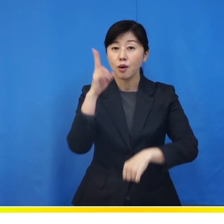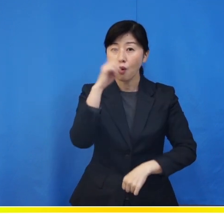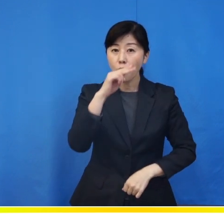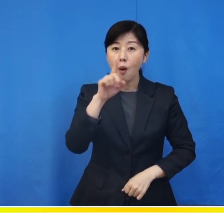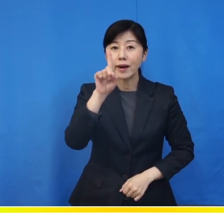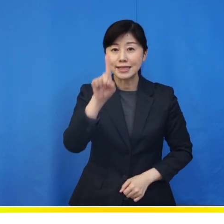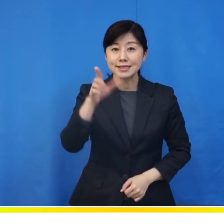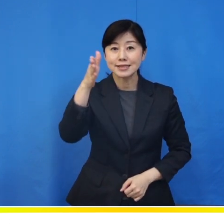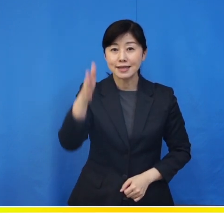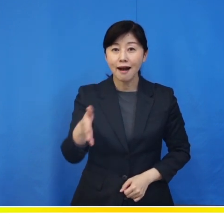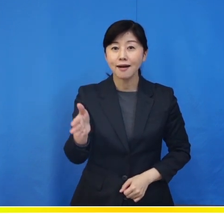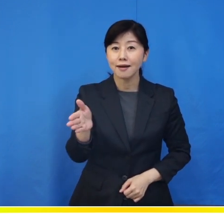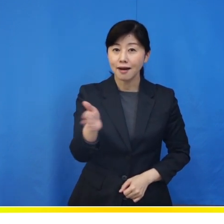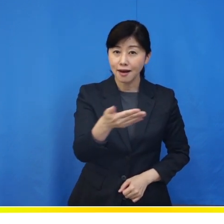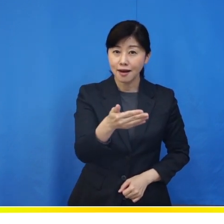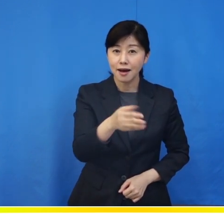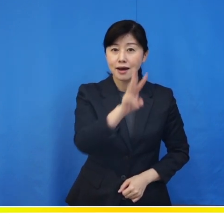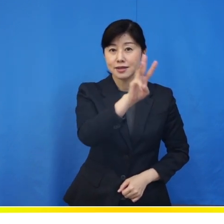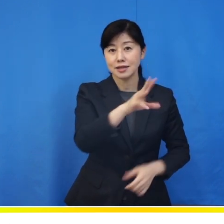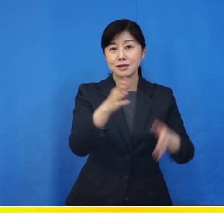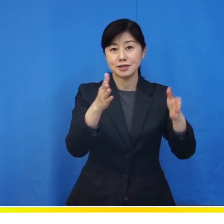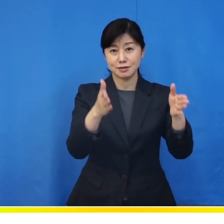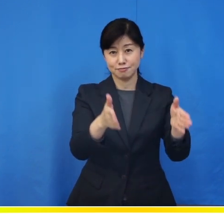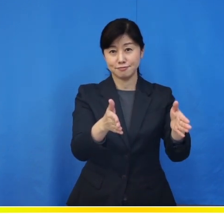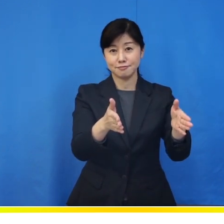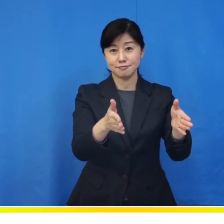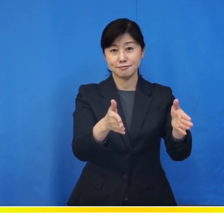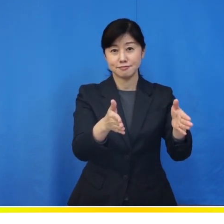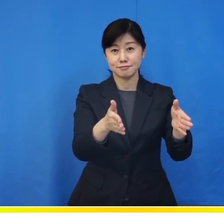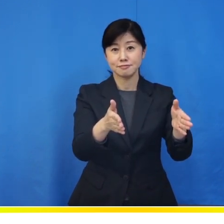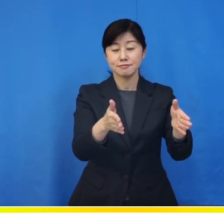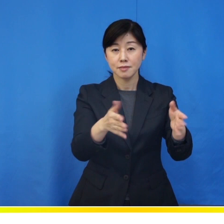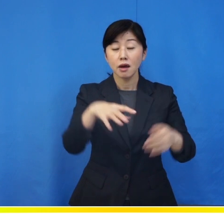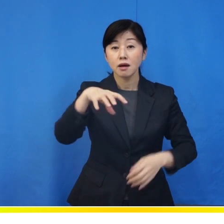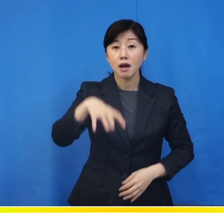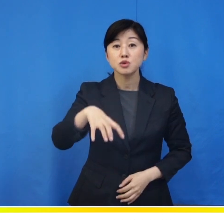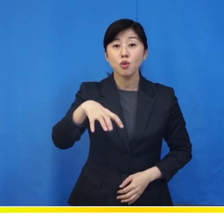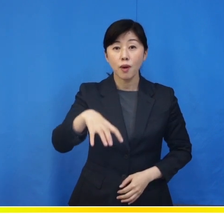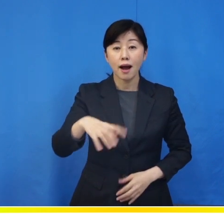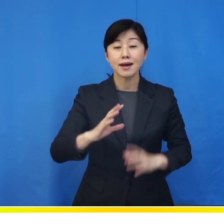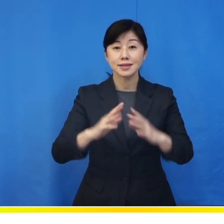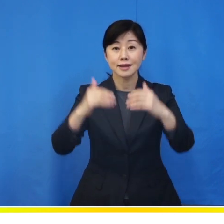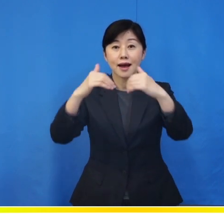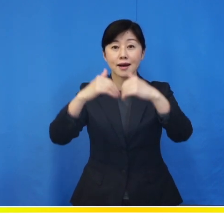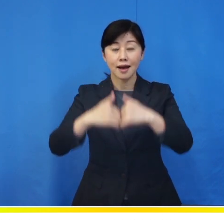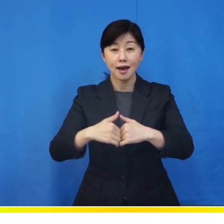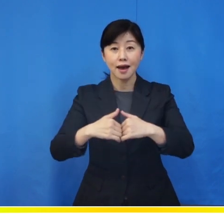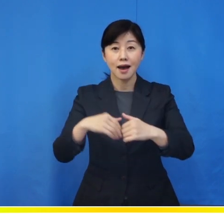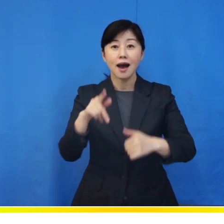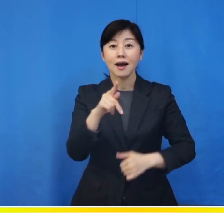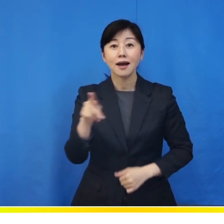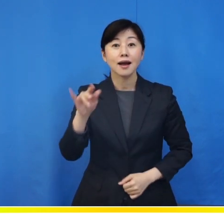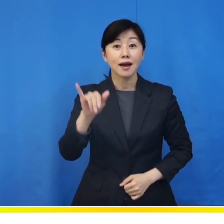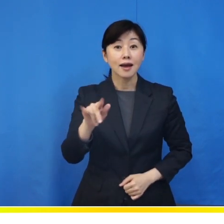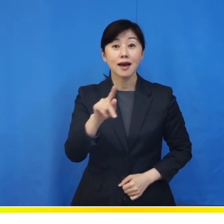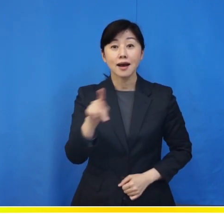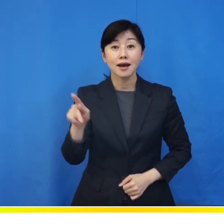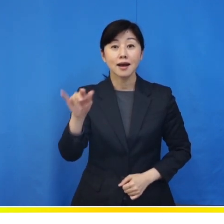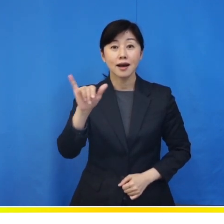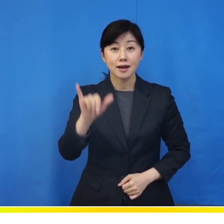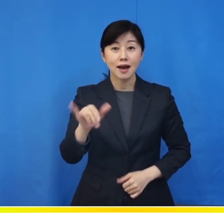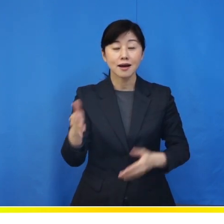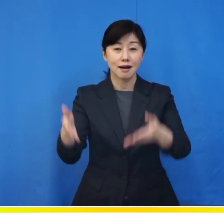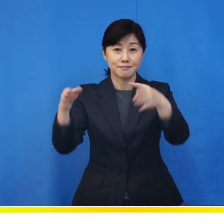1時30分から3時会場はせたがやがやがや館です